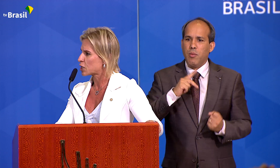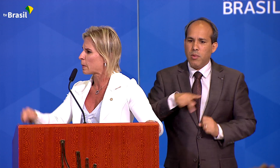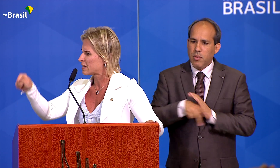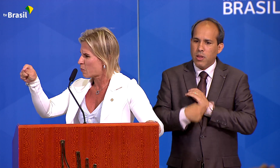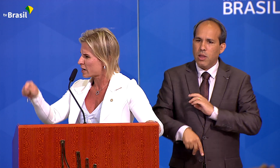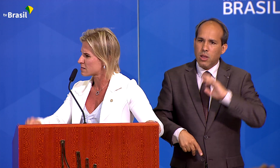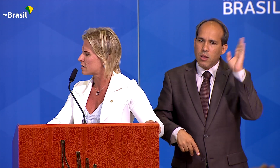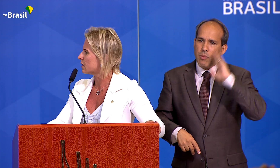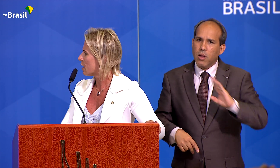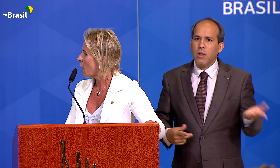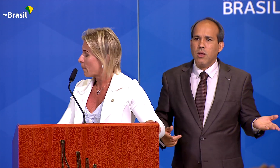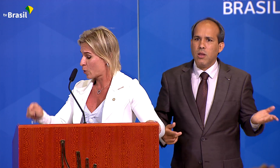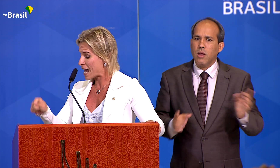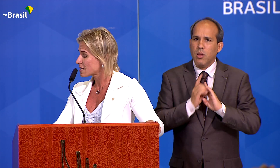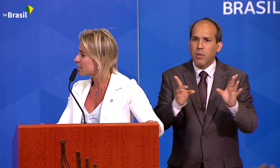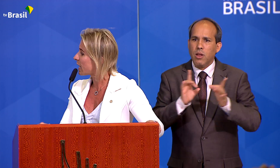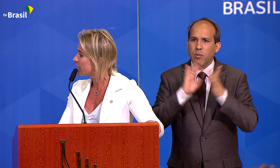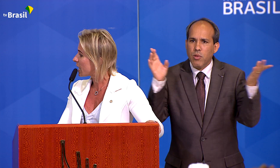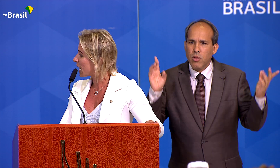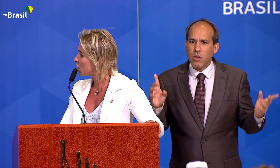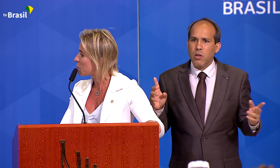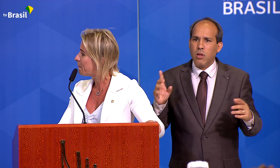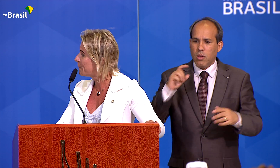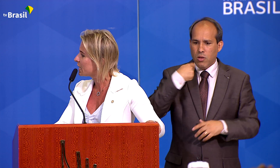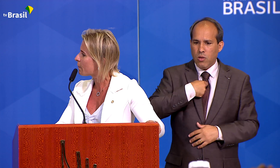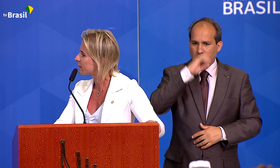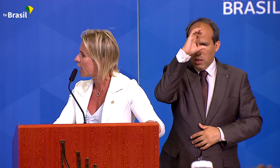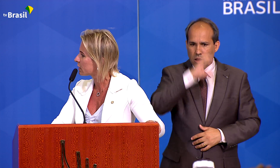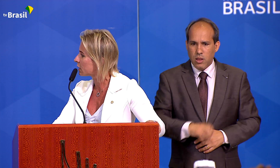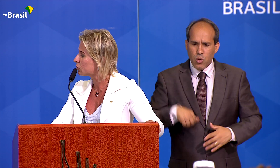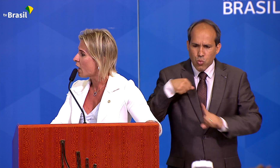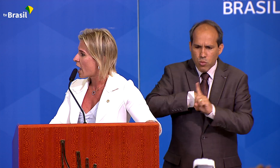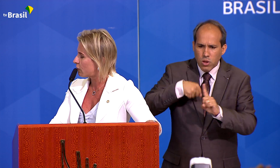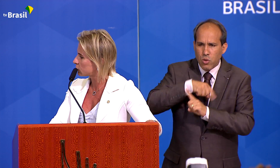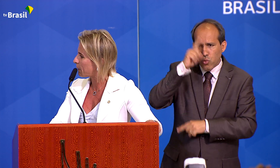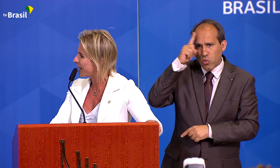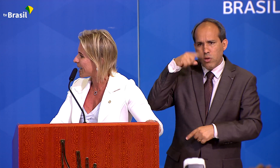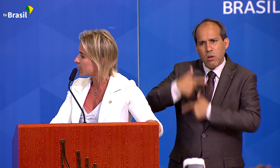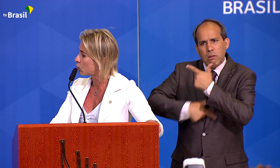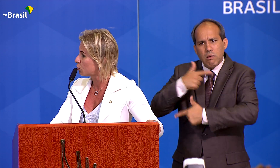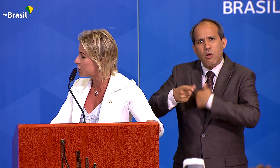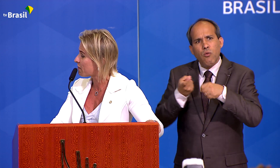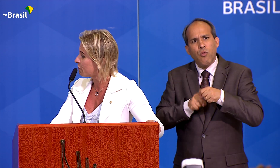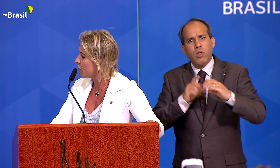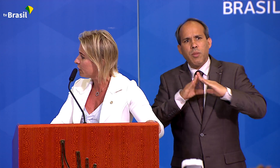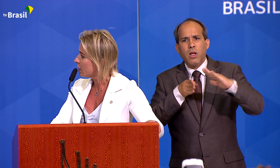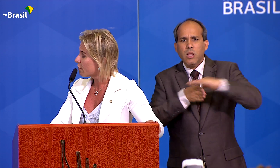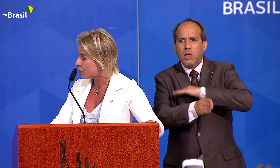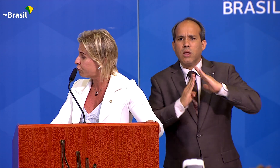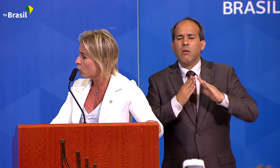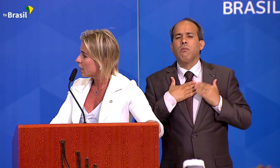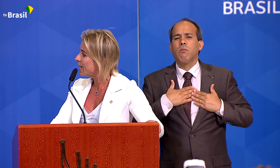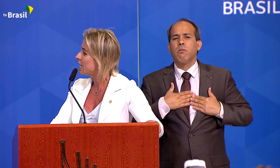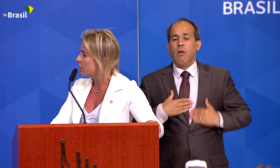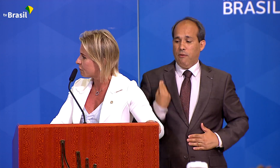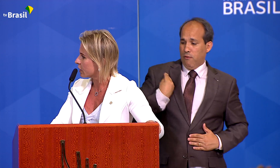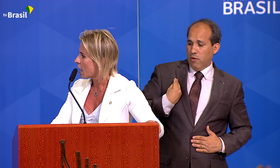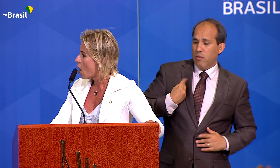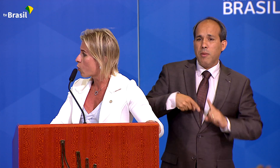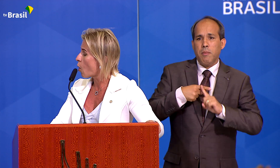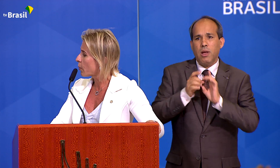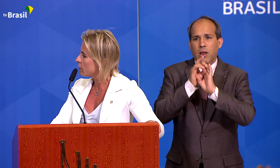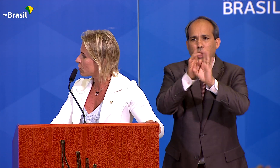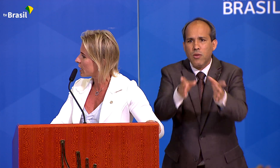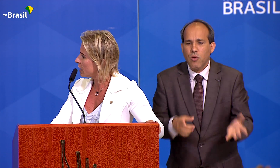pela Liberdade pela democracia por essa cidadania que a gente brigue batalha tanto é voltar para casa todo dia Vivi Vivo